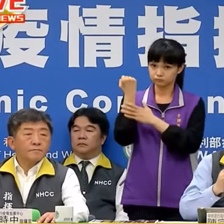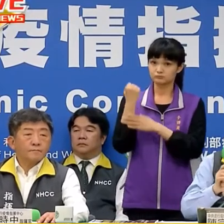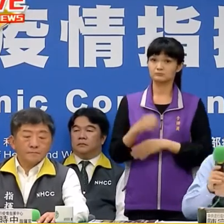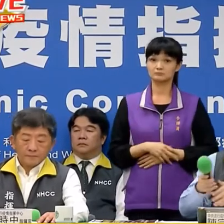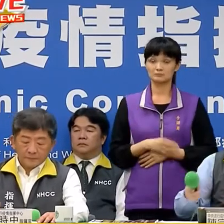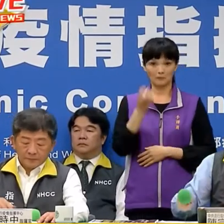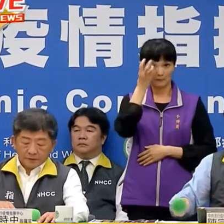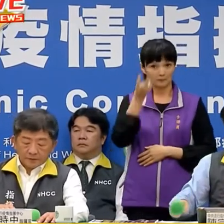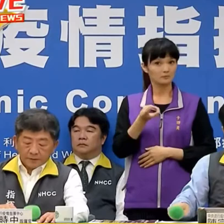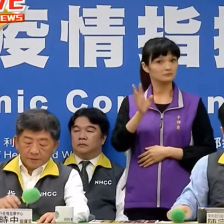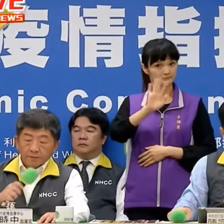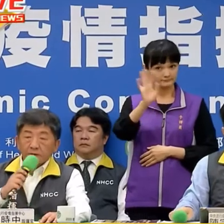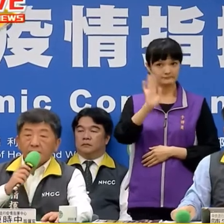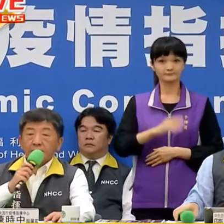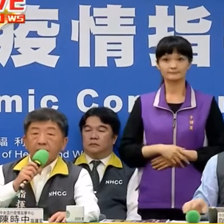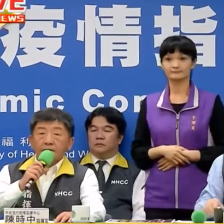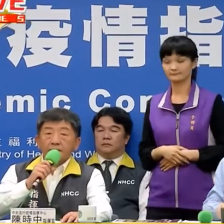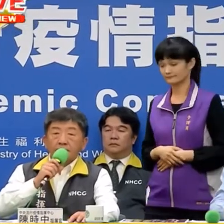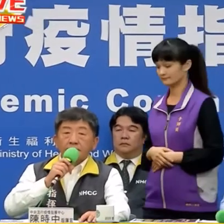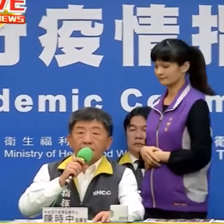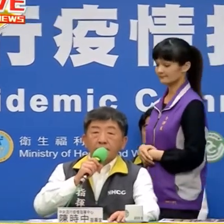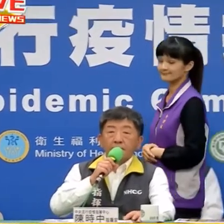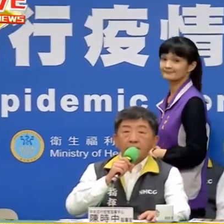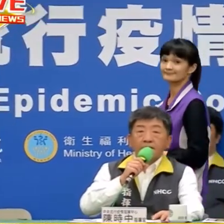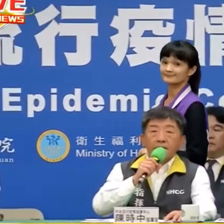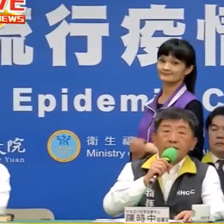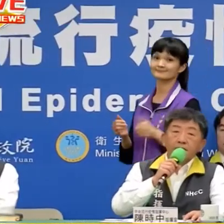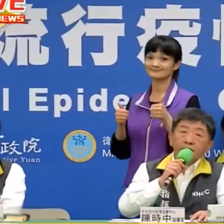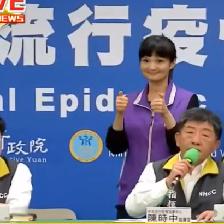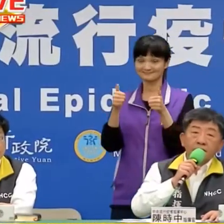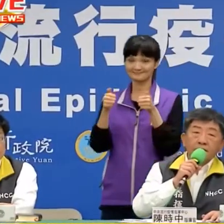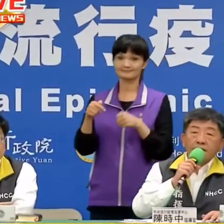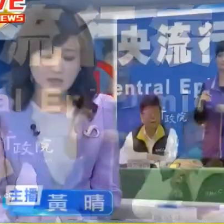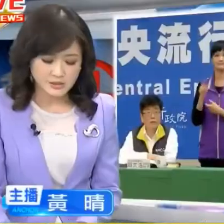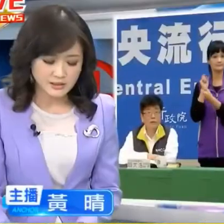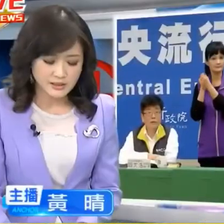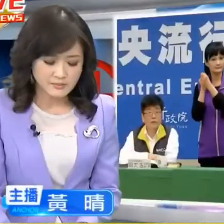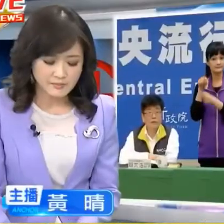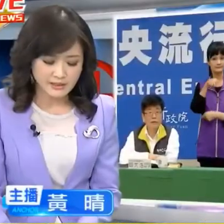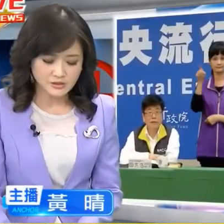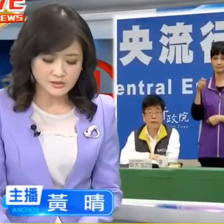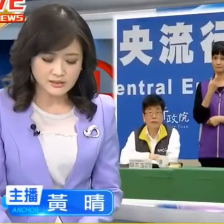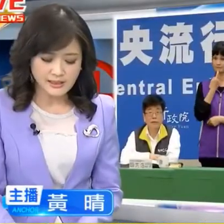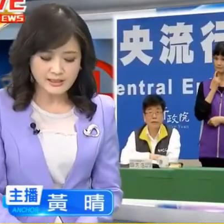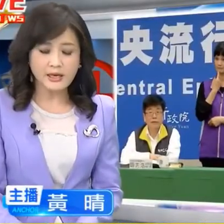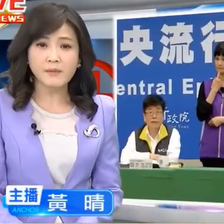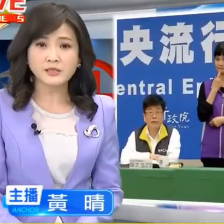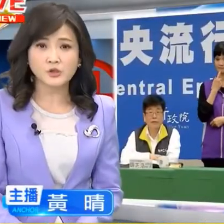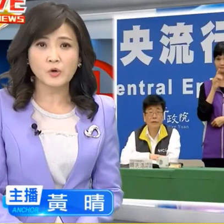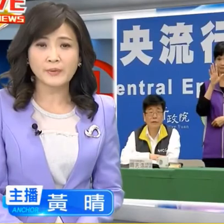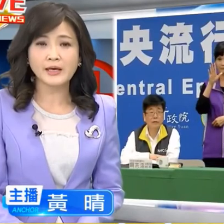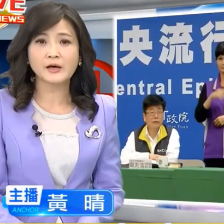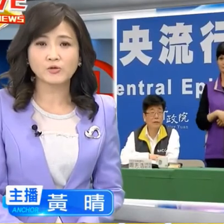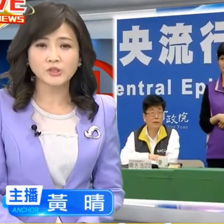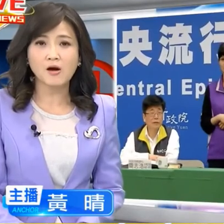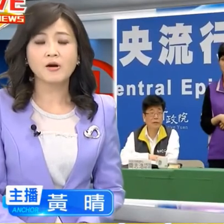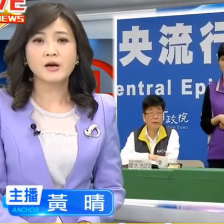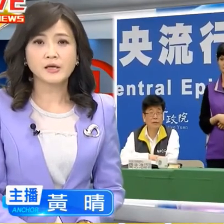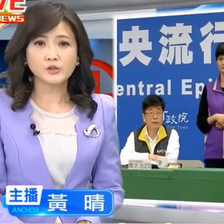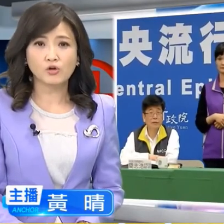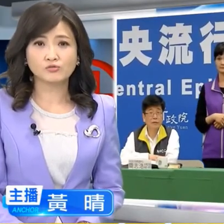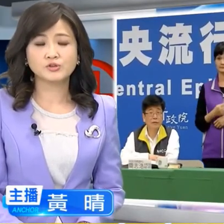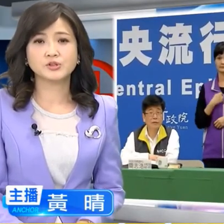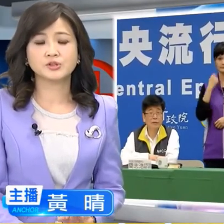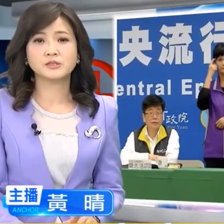始将有一些变化了，就是以后不用分身份证的单双号，成人每14天可以买9片口